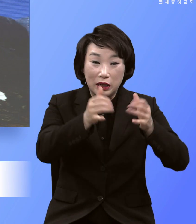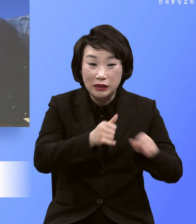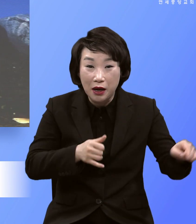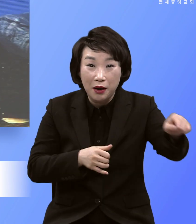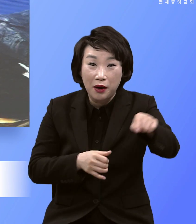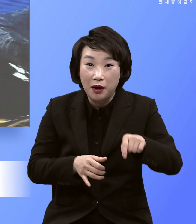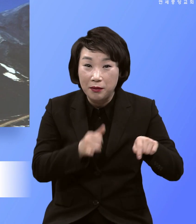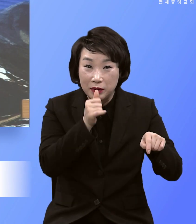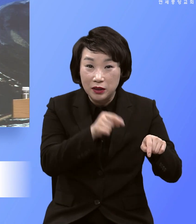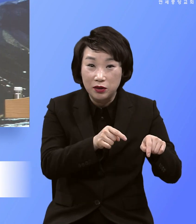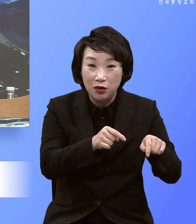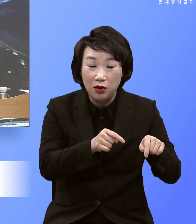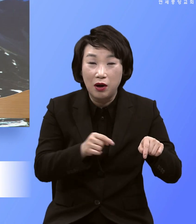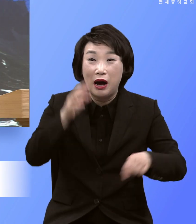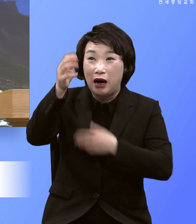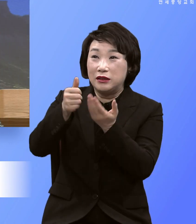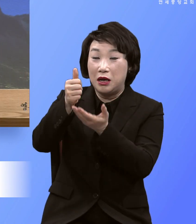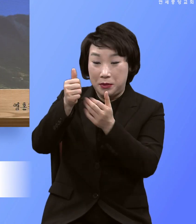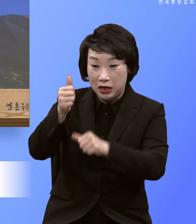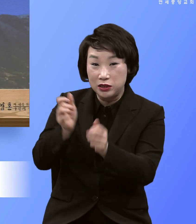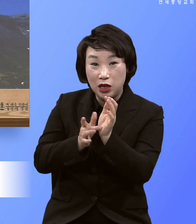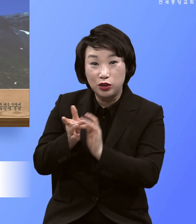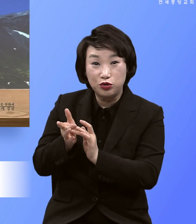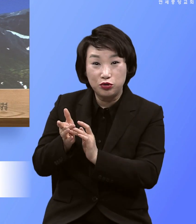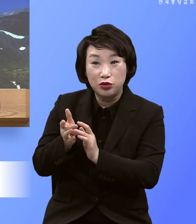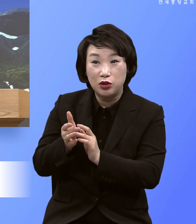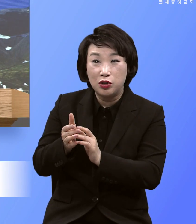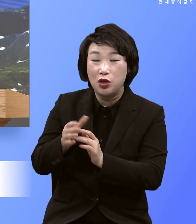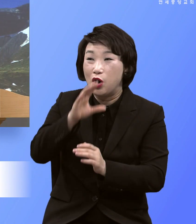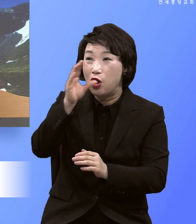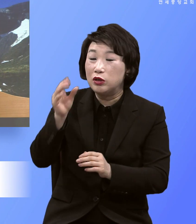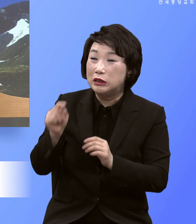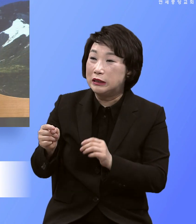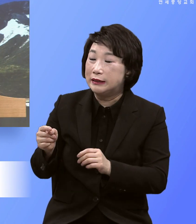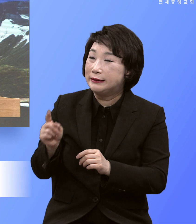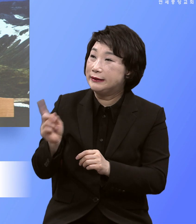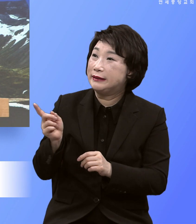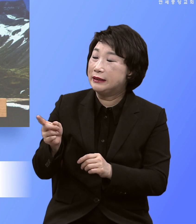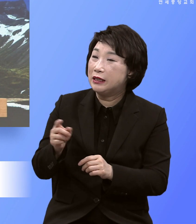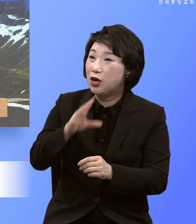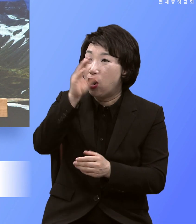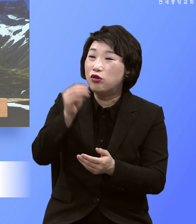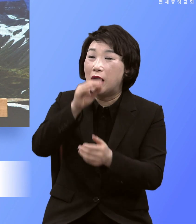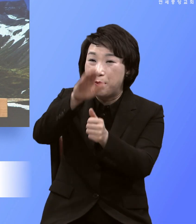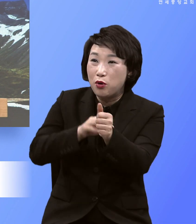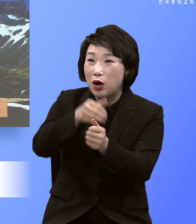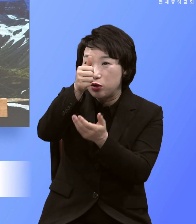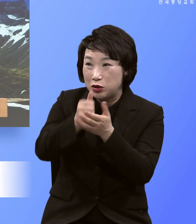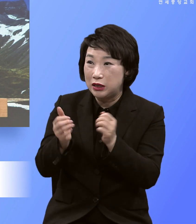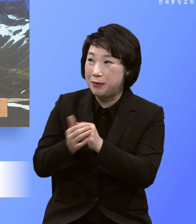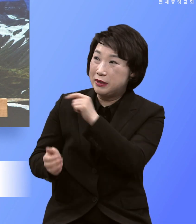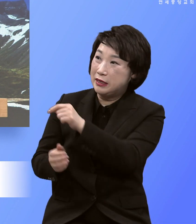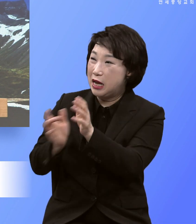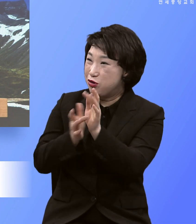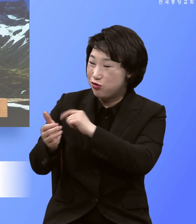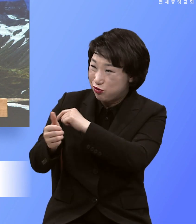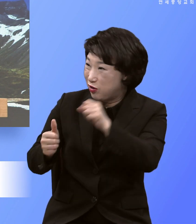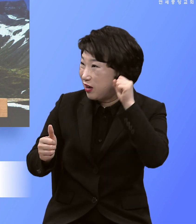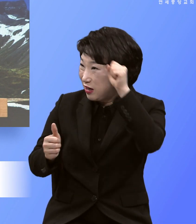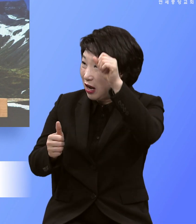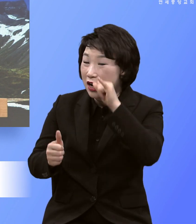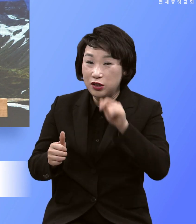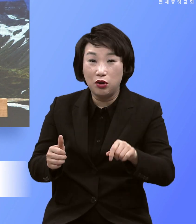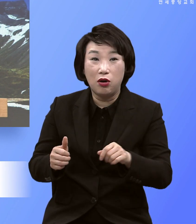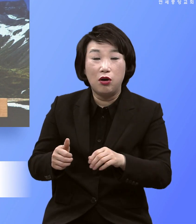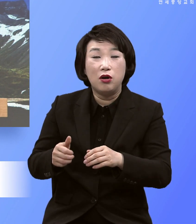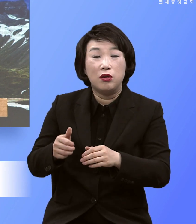유대인들이 하나님의 아들 예수를 신성모독죄로 죽여라 죽여라 해서